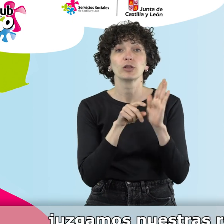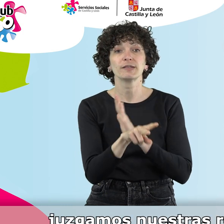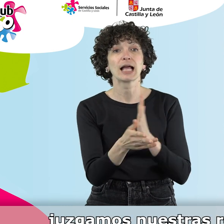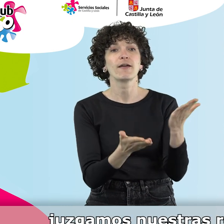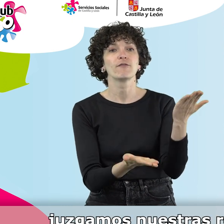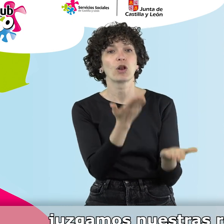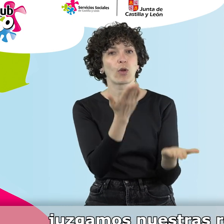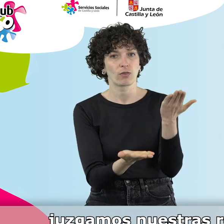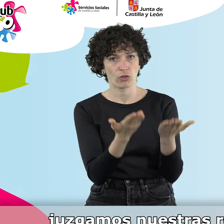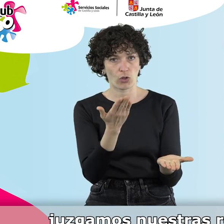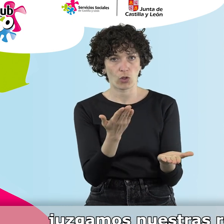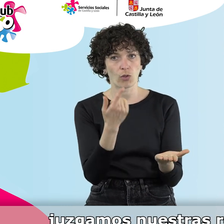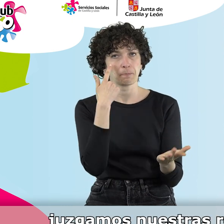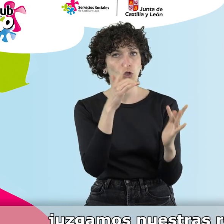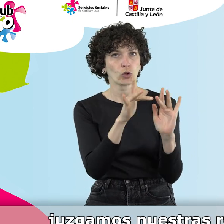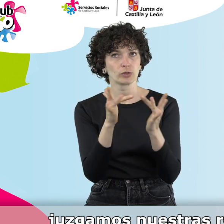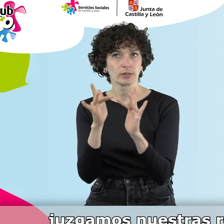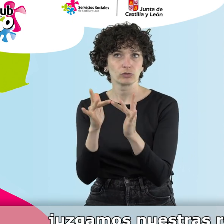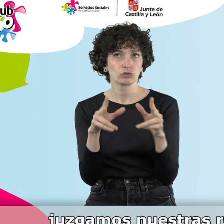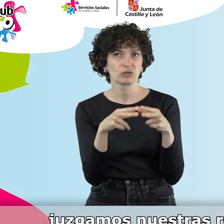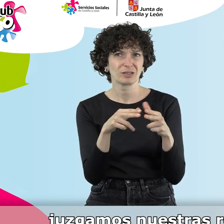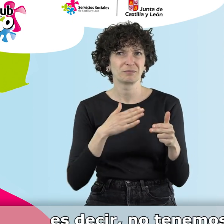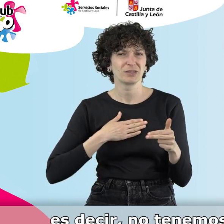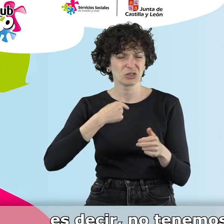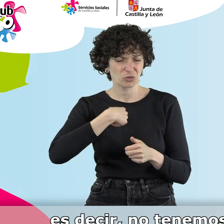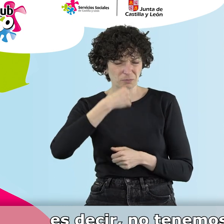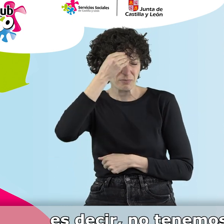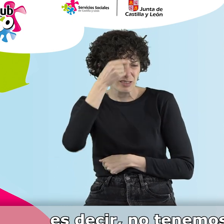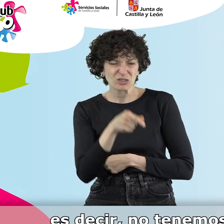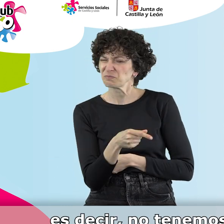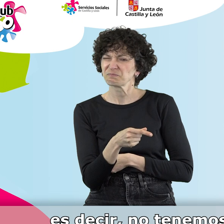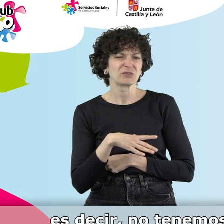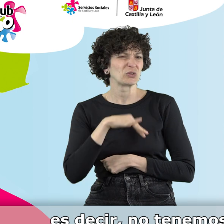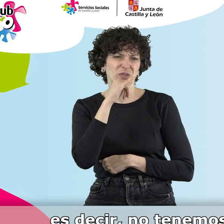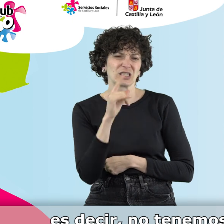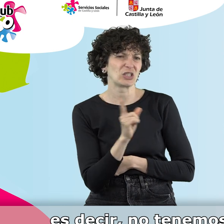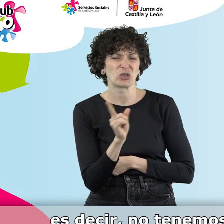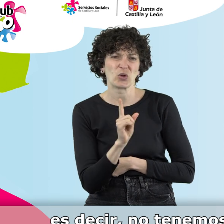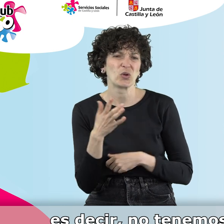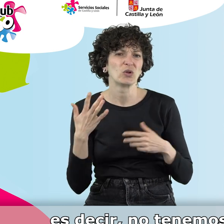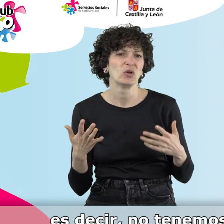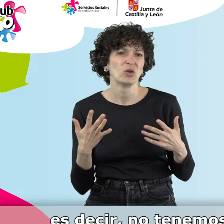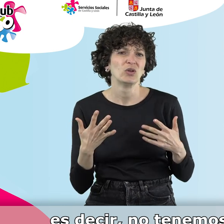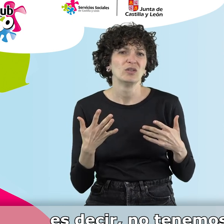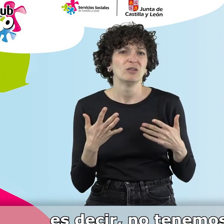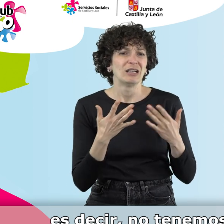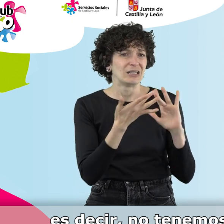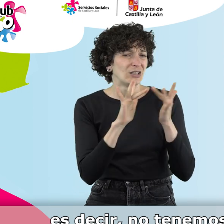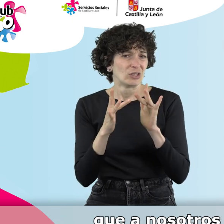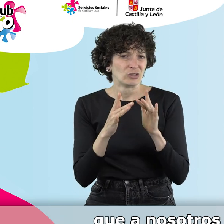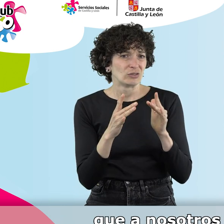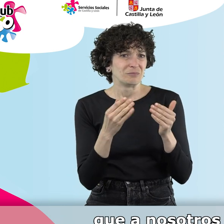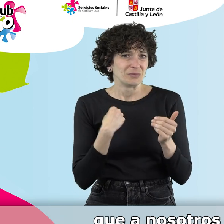evaluativa, ¿no? Juzgamos nuestras relaciones sociales deficientes, es decir, no tenemos o no alcanzamos a tener